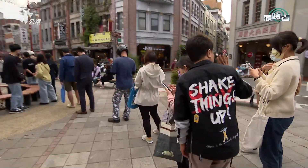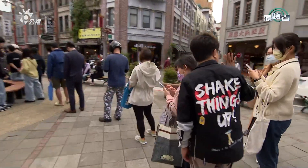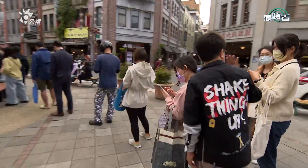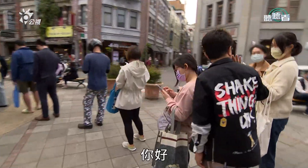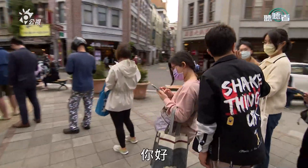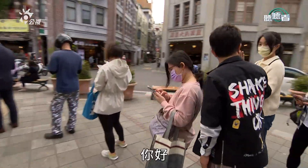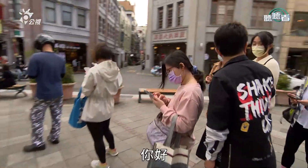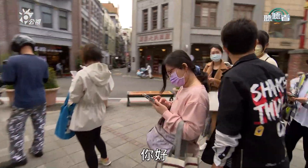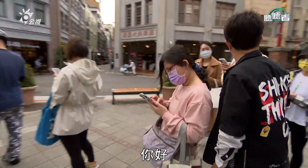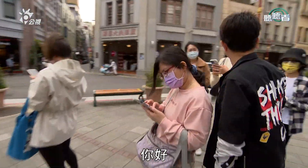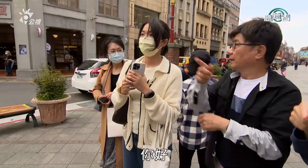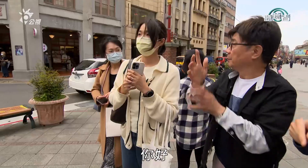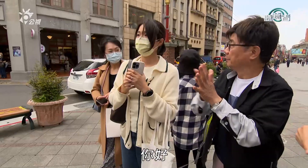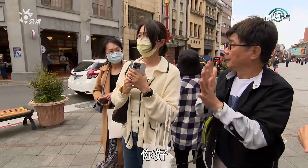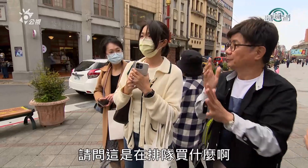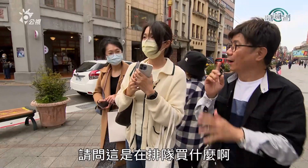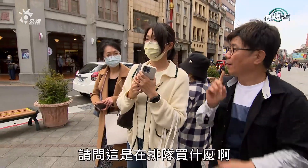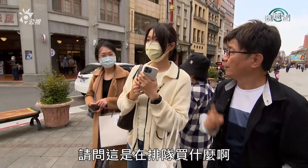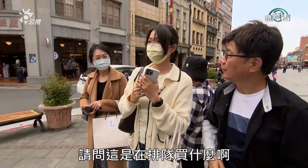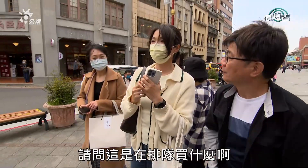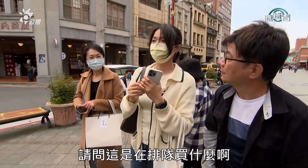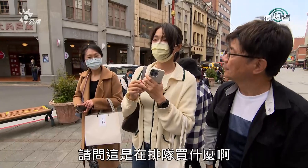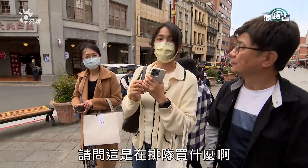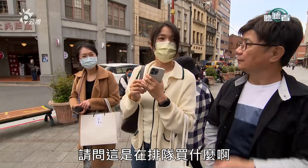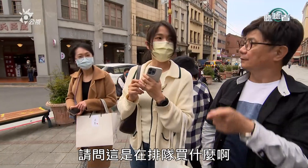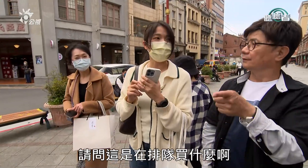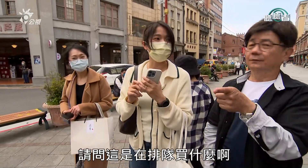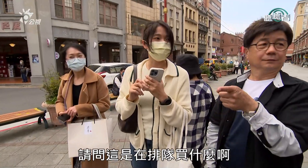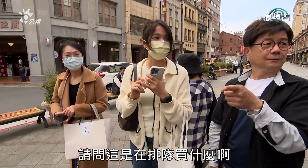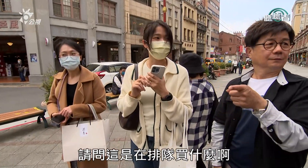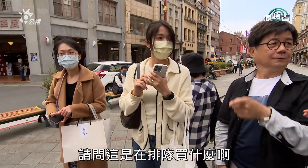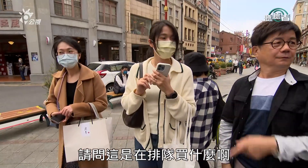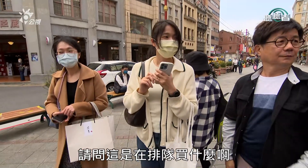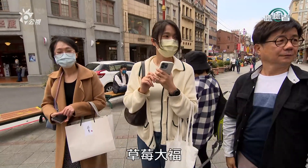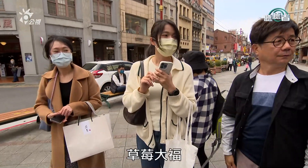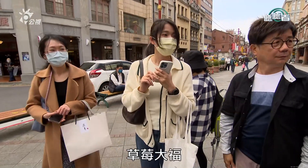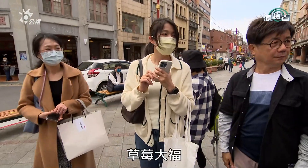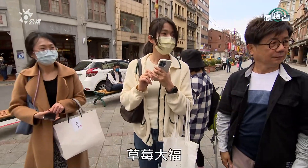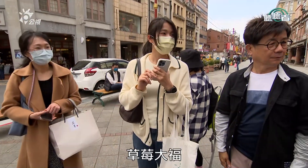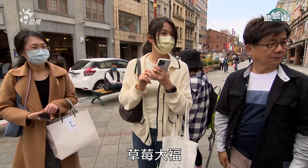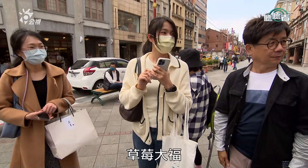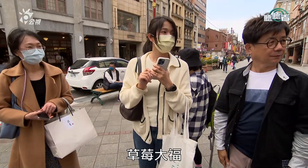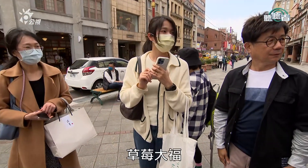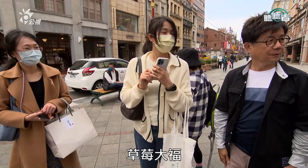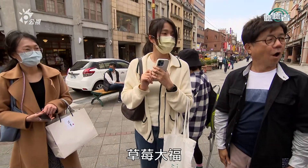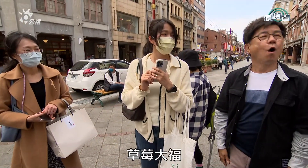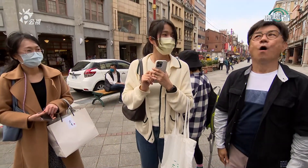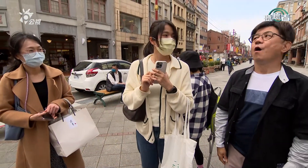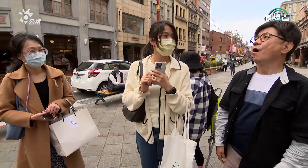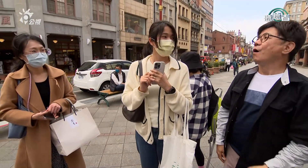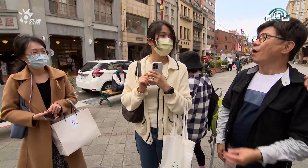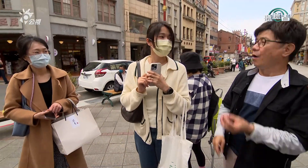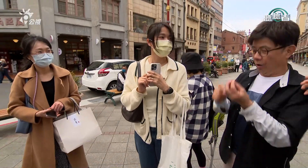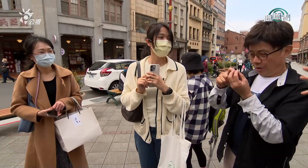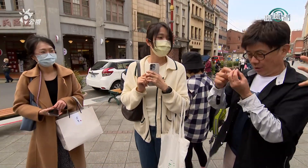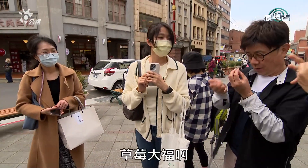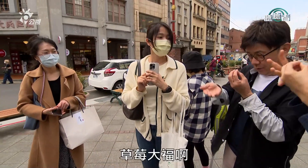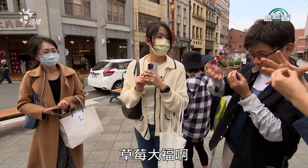哎，你好，请问呢、啊，这是在排队买什么？ 草莓的。 哦。草